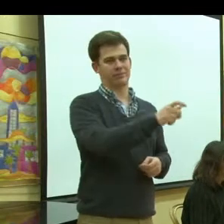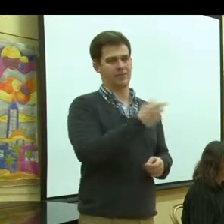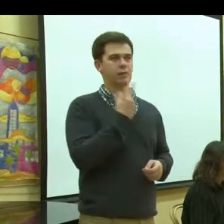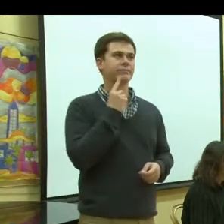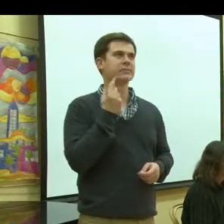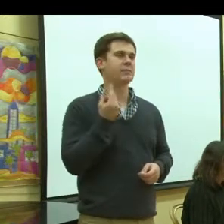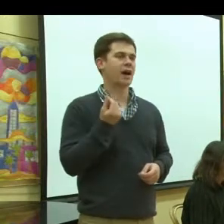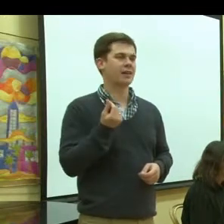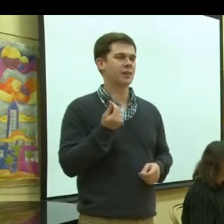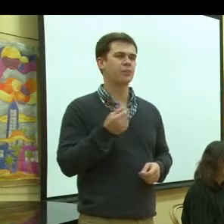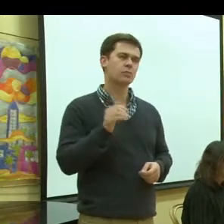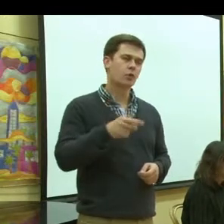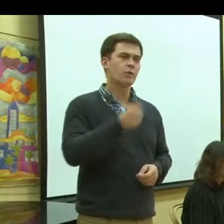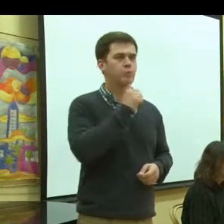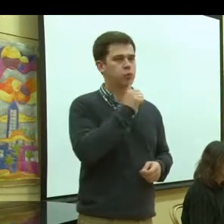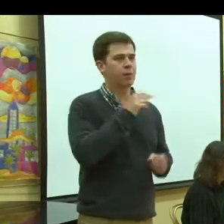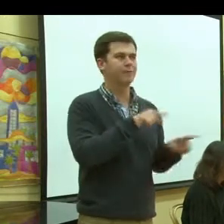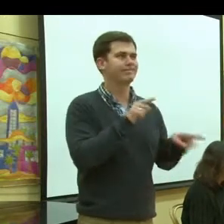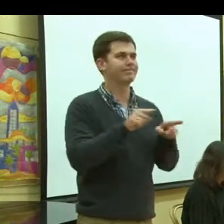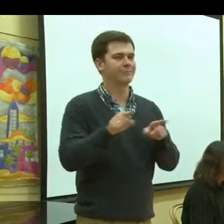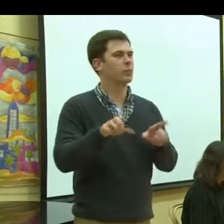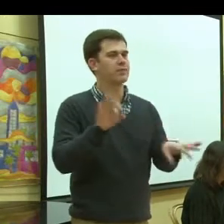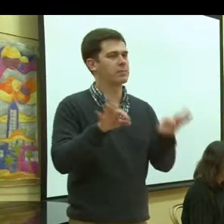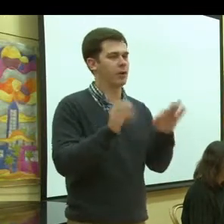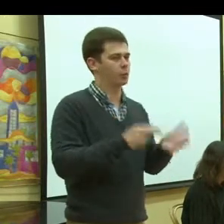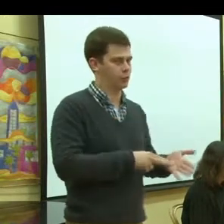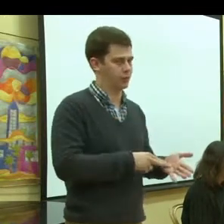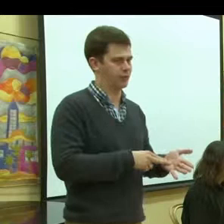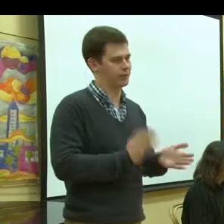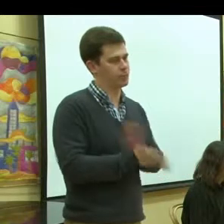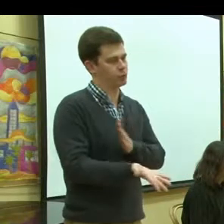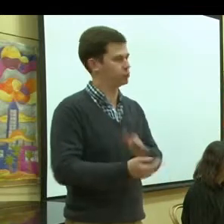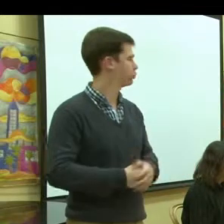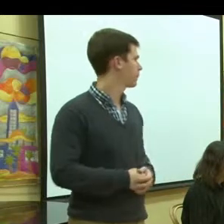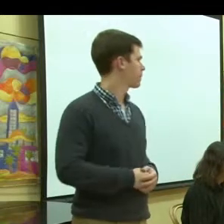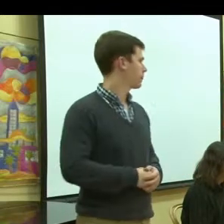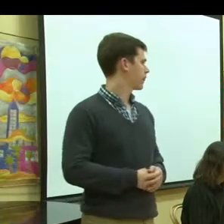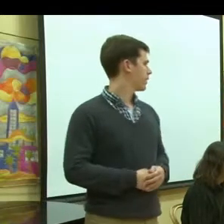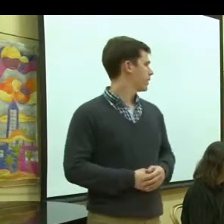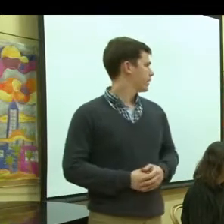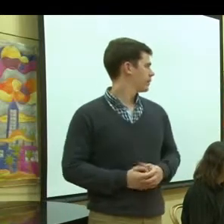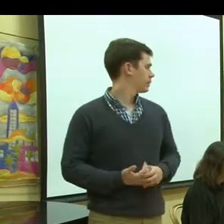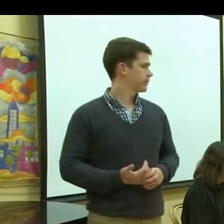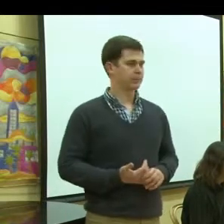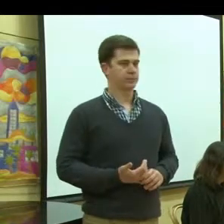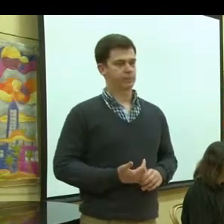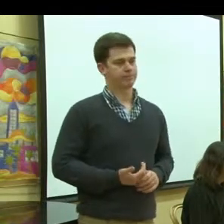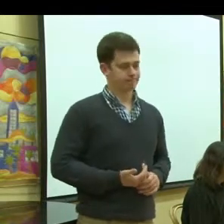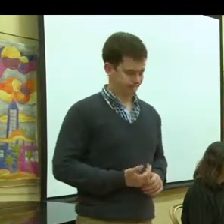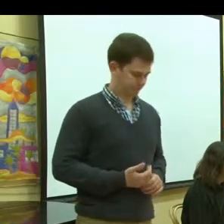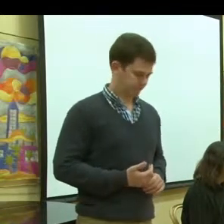że warto może popróbować różnych i wybrać tą, która nam najbardziej odpowiada. La Amanda se consigue aquí en Bolonia,